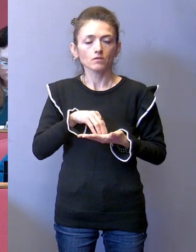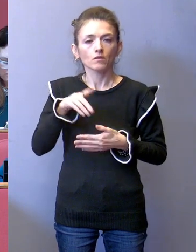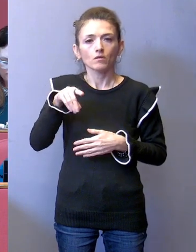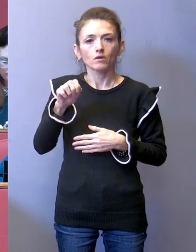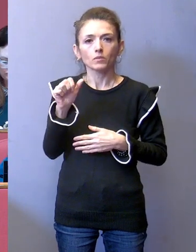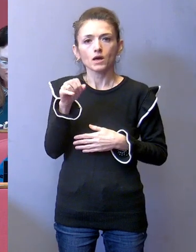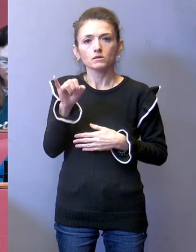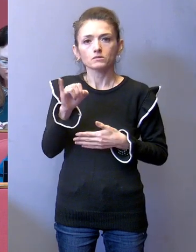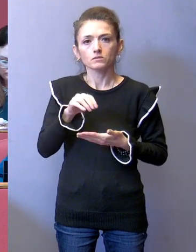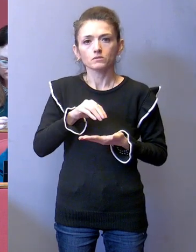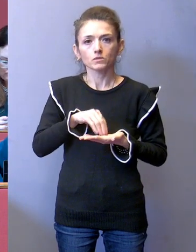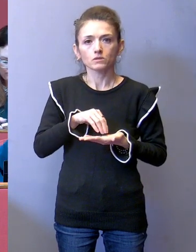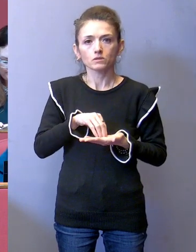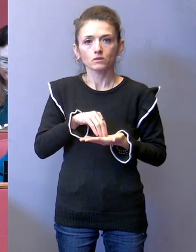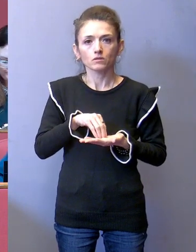Pasi